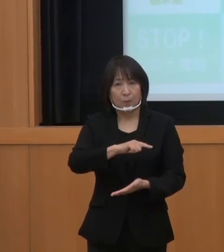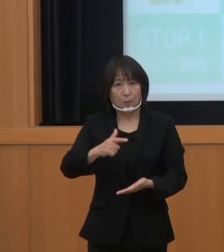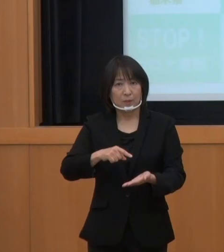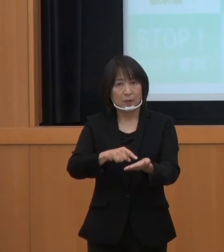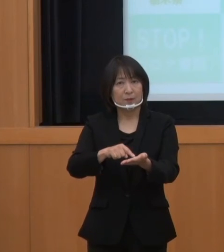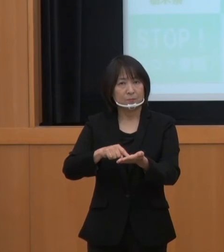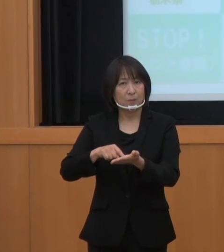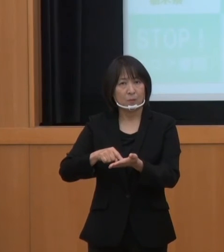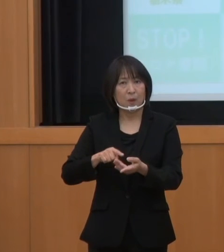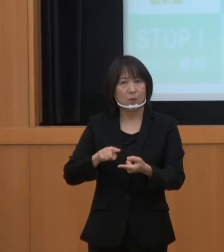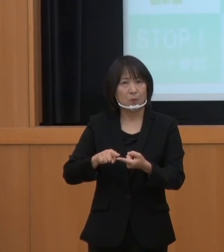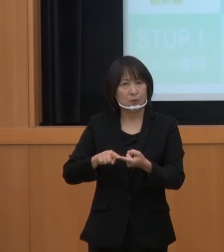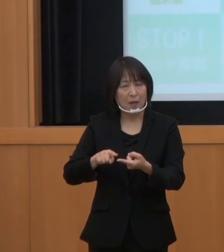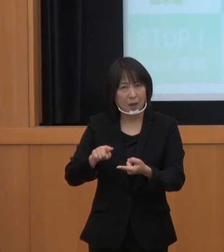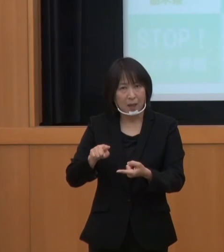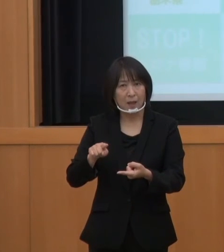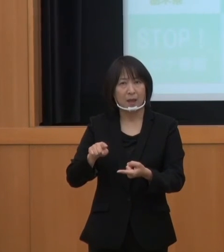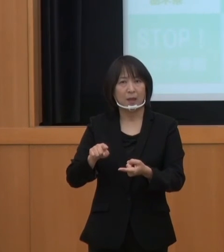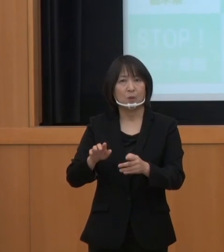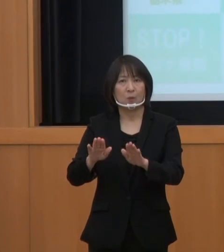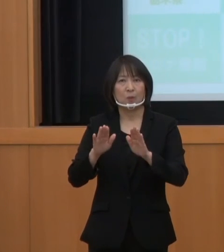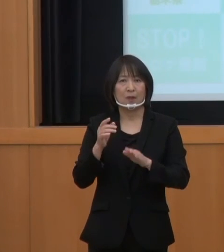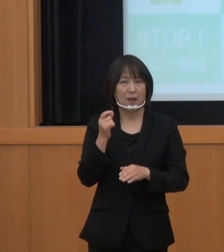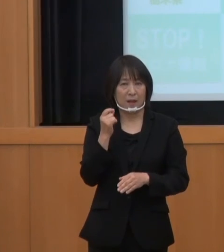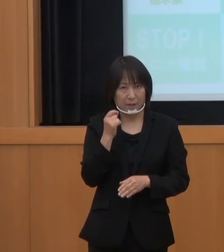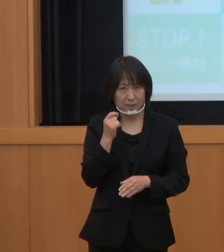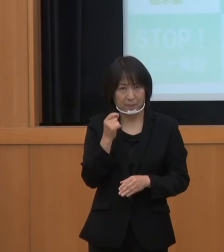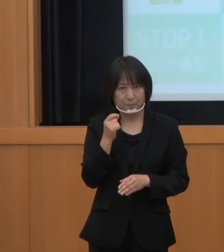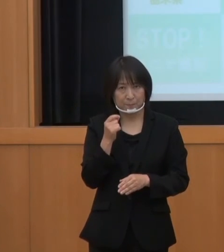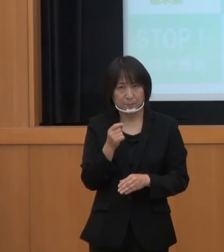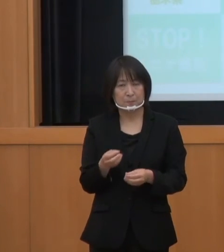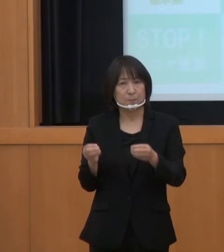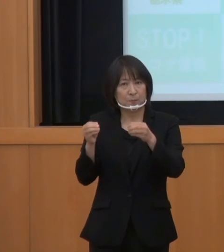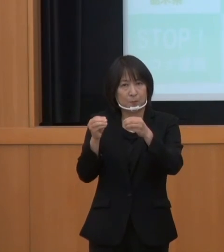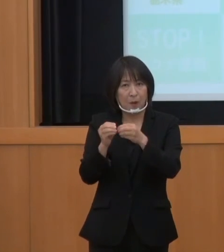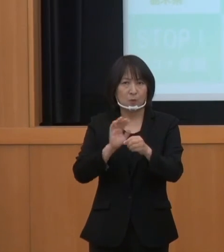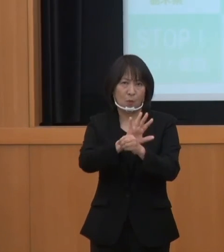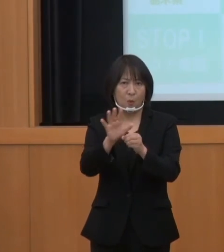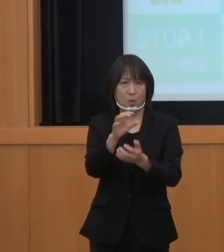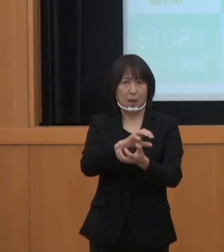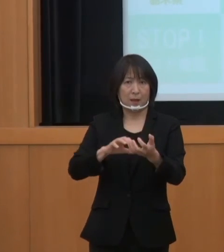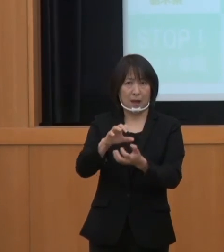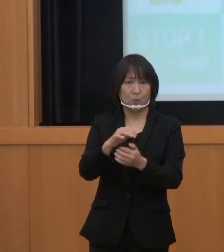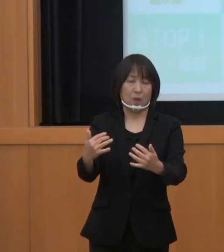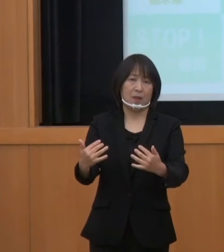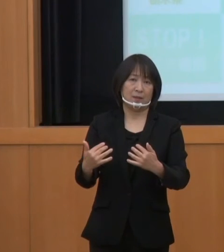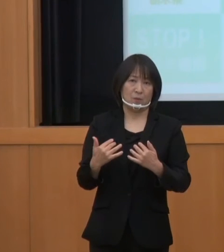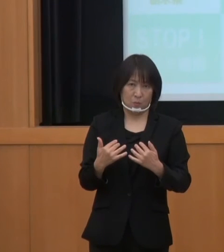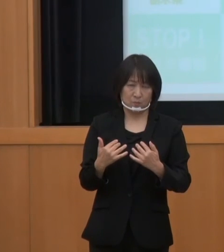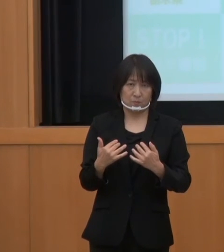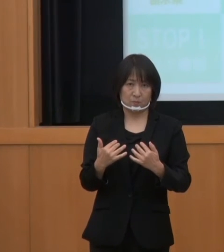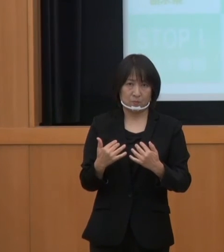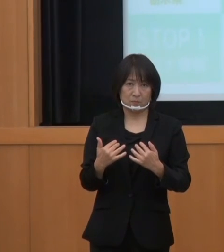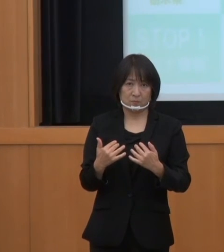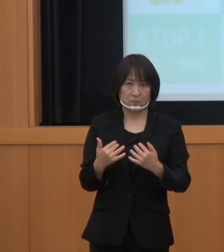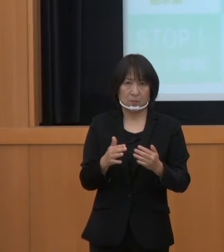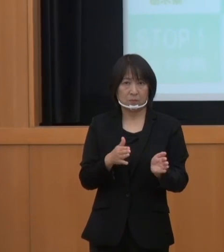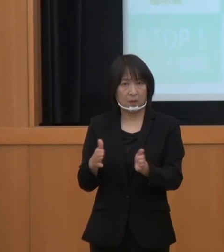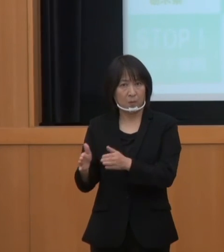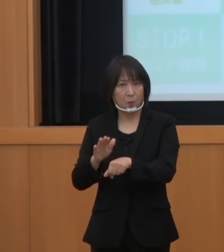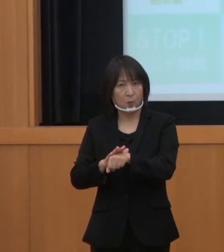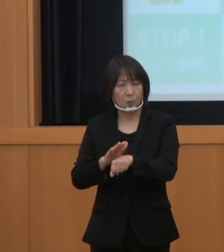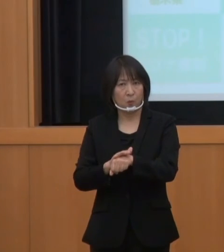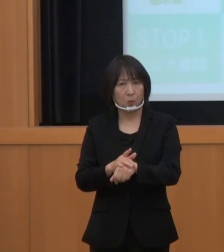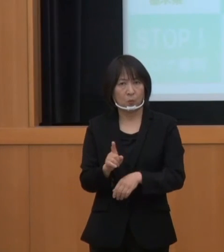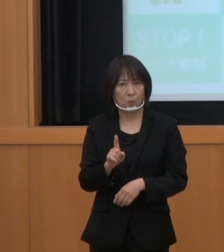ですね。そこにコロナ禍が追い打ちをかけたと。まあ、そこでどうすればいいのかということになるわけですけれども、やっぱり